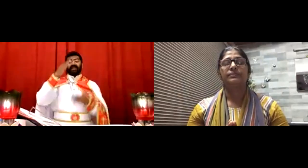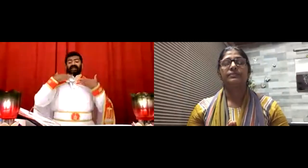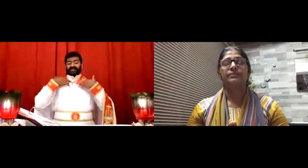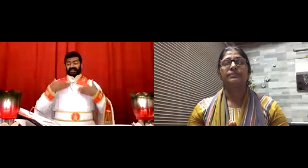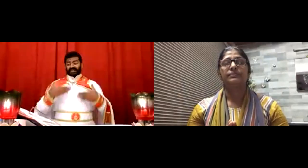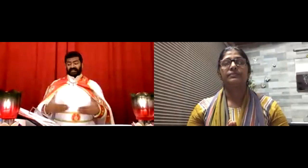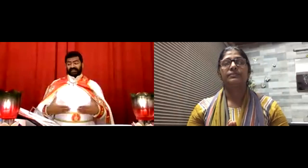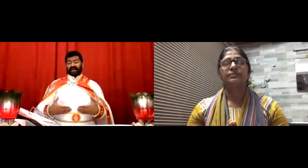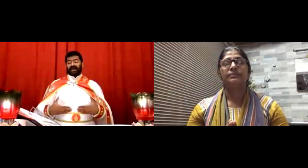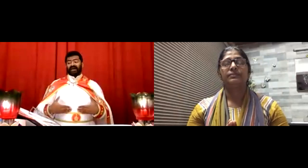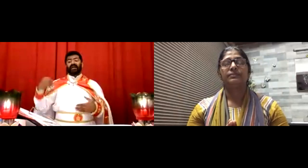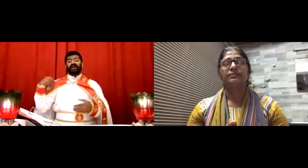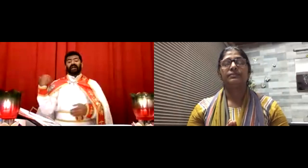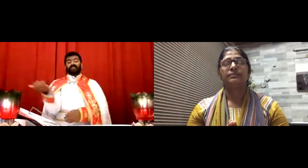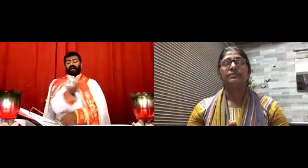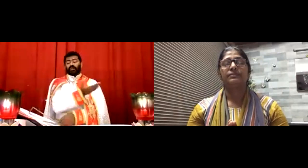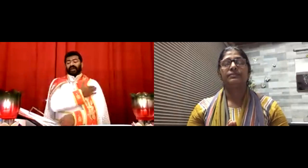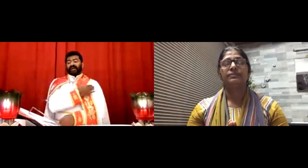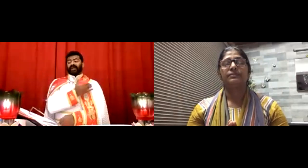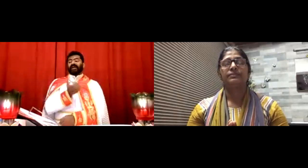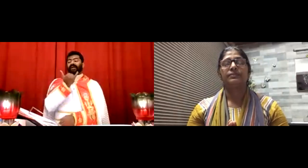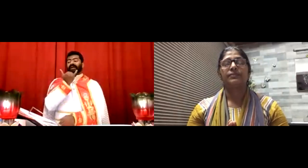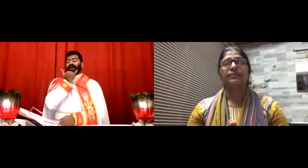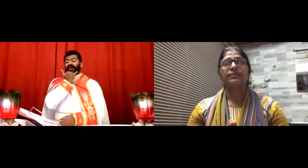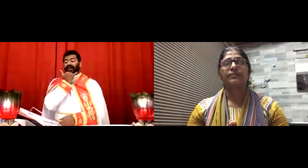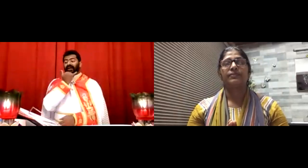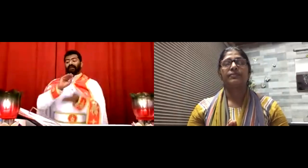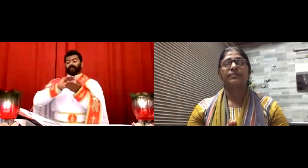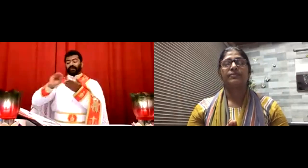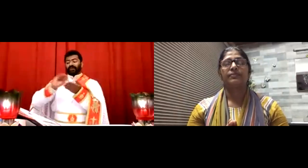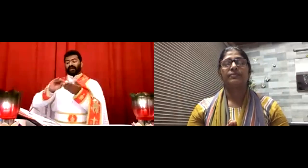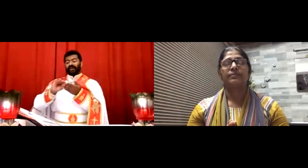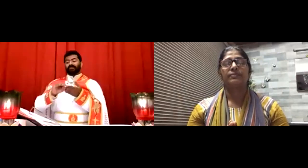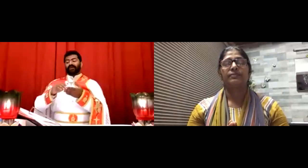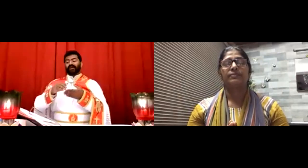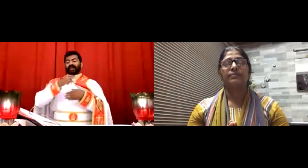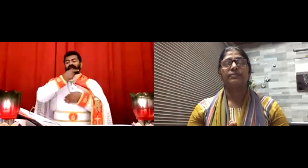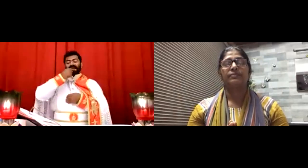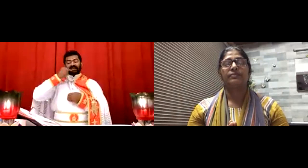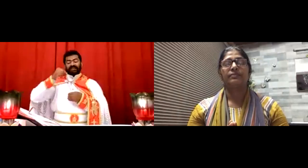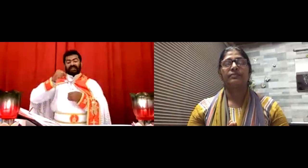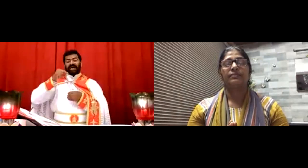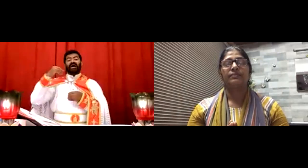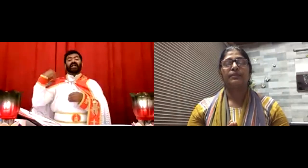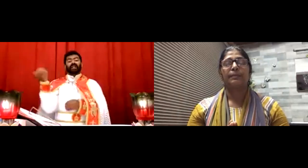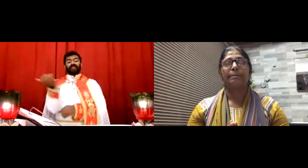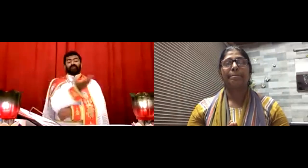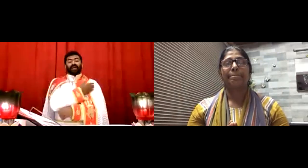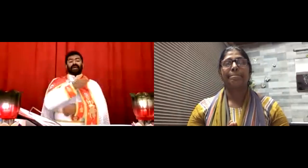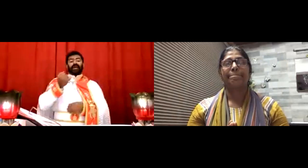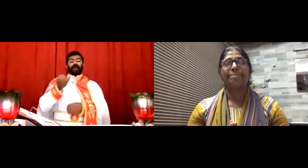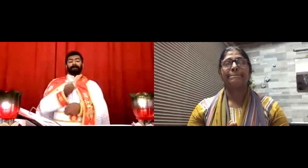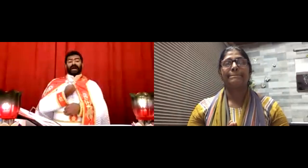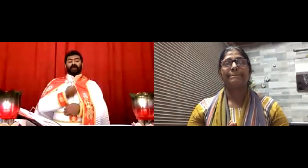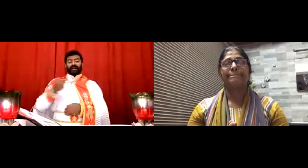തന്റെ ശരീരത്താൽ നമ്മുടെ കടങ്ങൾ പൊറുക്കുകയും രക്തത്താൽ